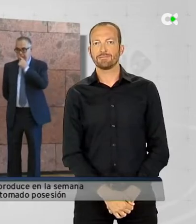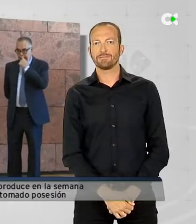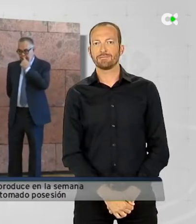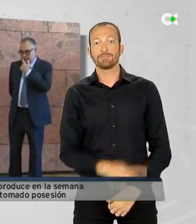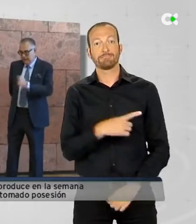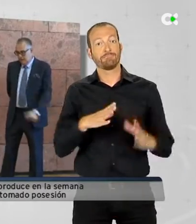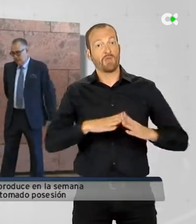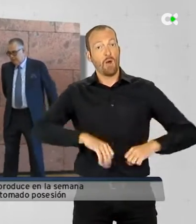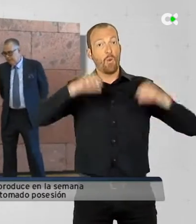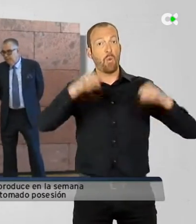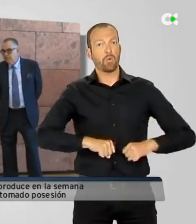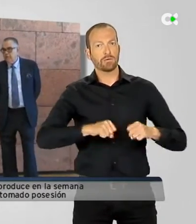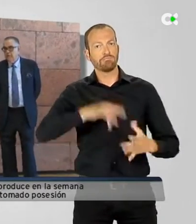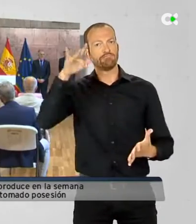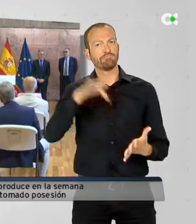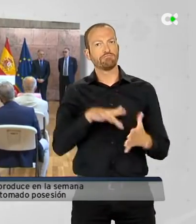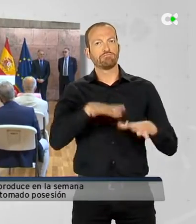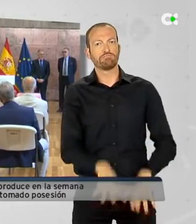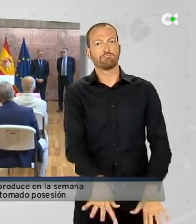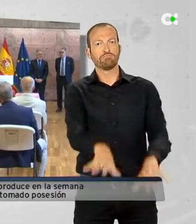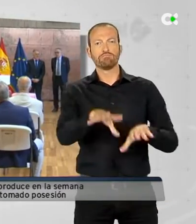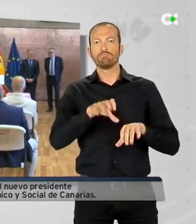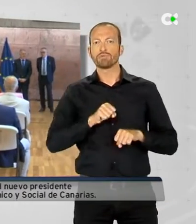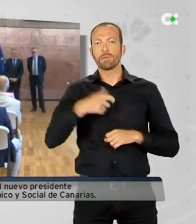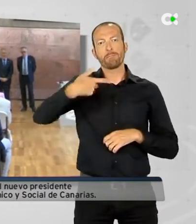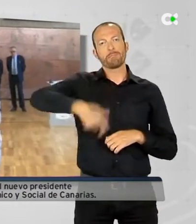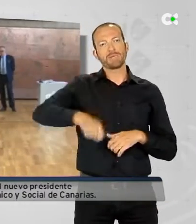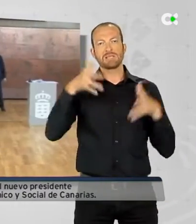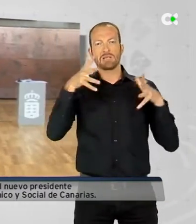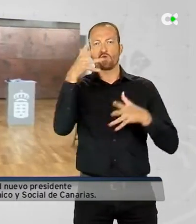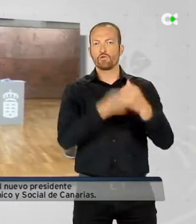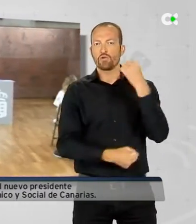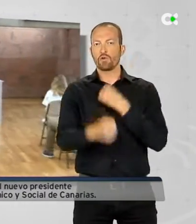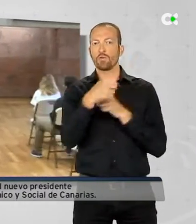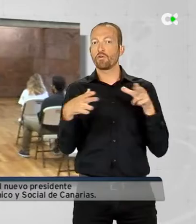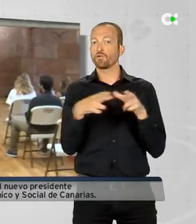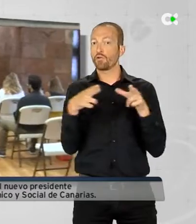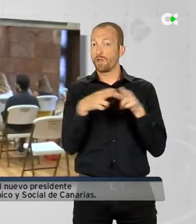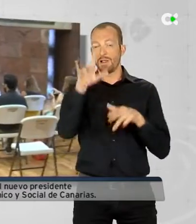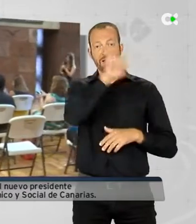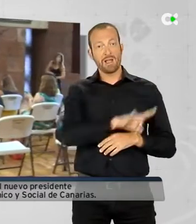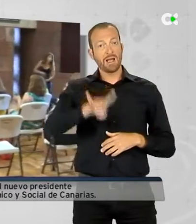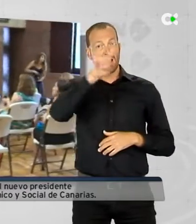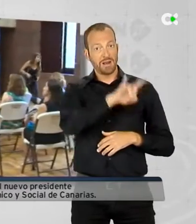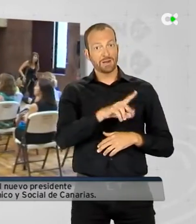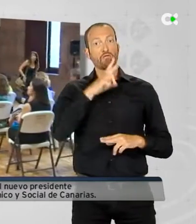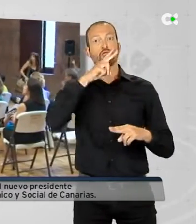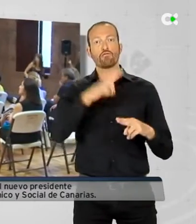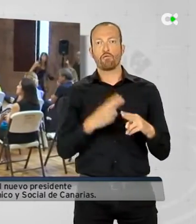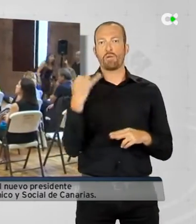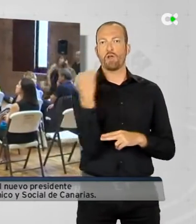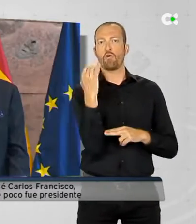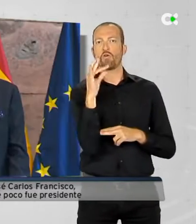Este acuerdo se produce en la semana en la que ha tomado posesión de su nuevo cargo el nuevo presidente del Consejo Económico y Social de